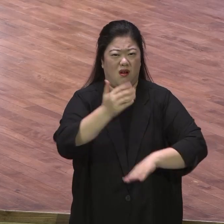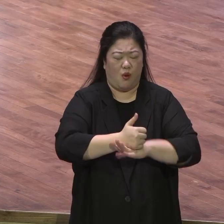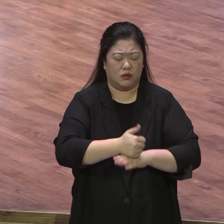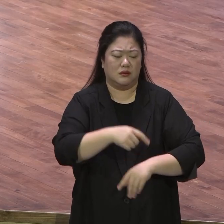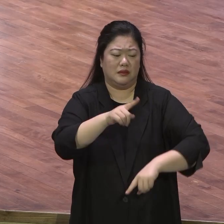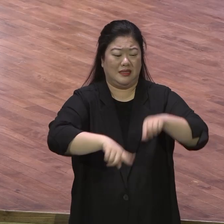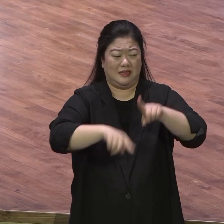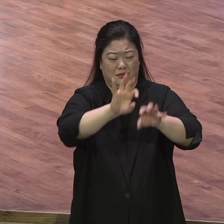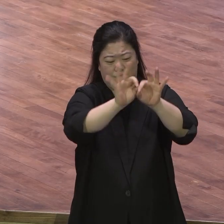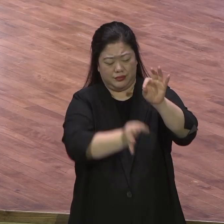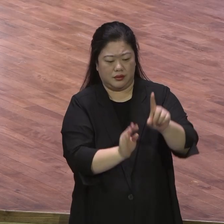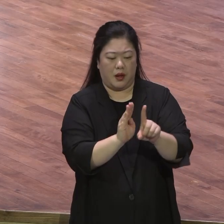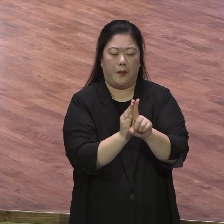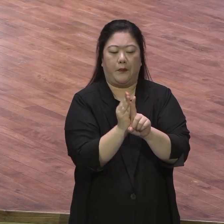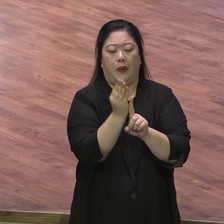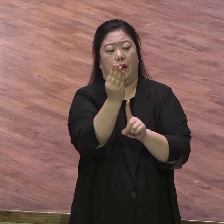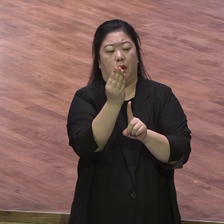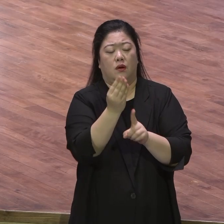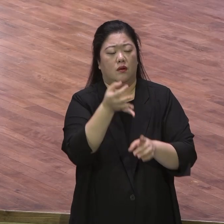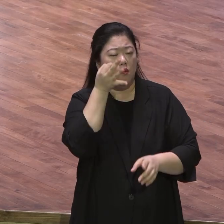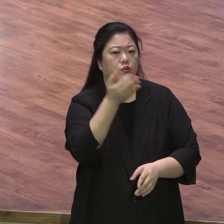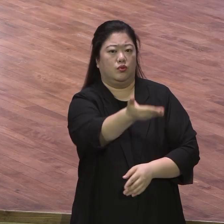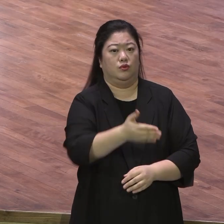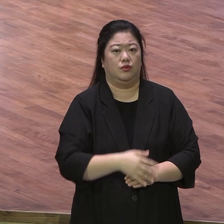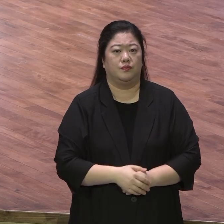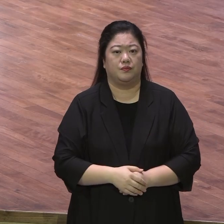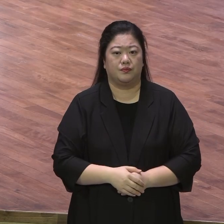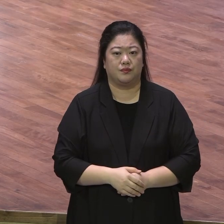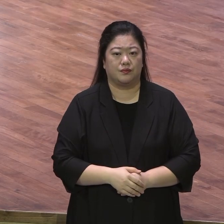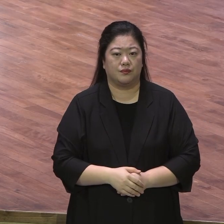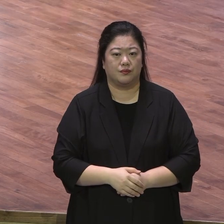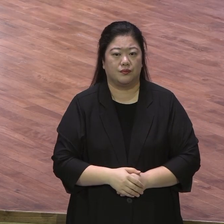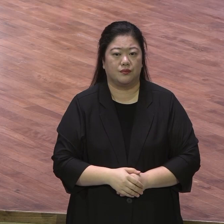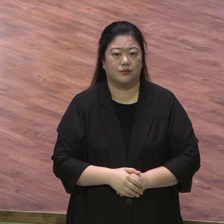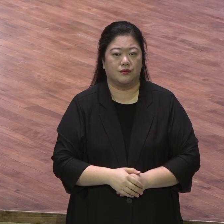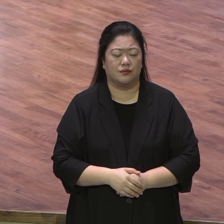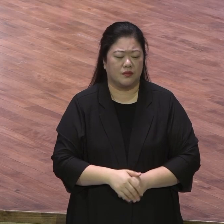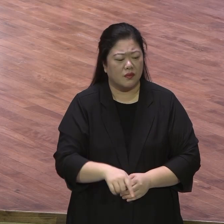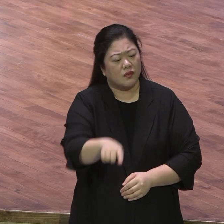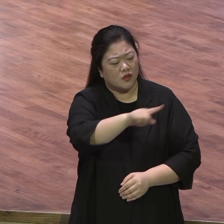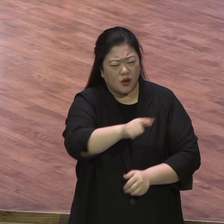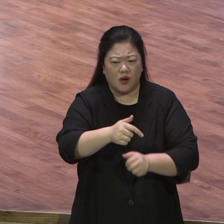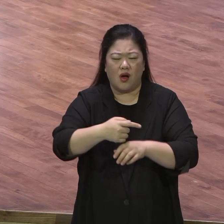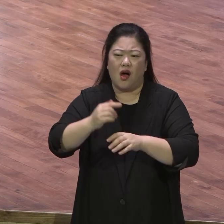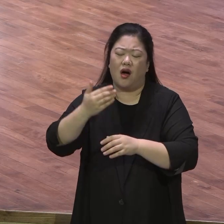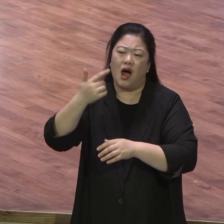과거 조상들의 불신앙의 모습을 따라가지 말고